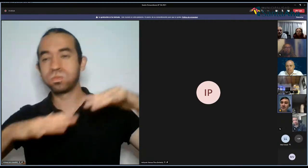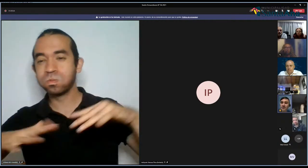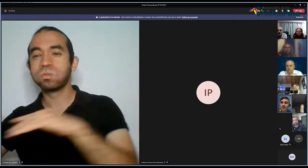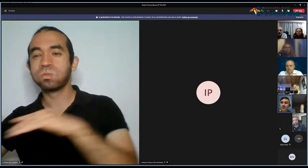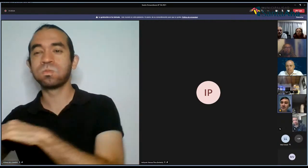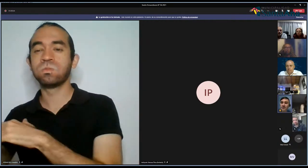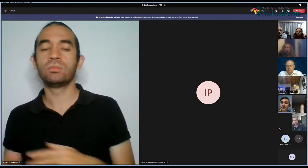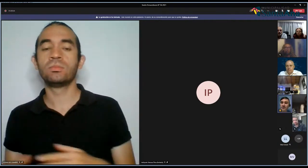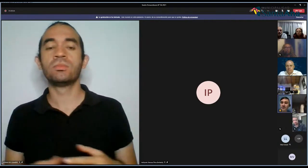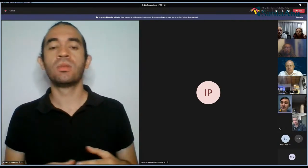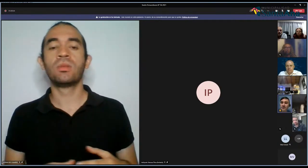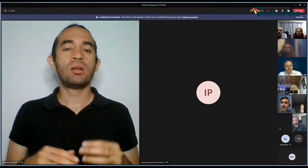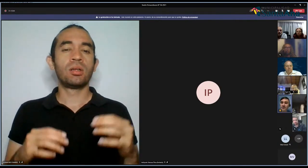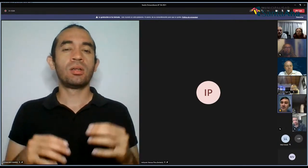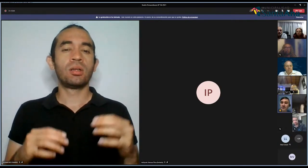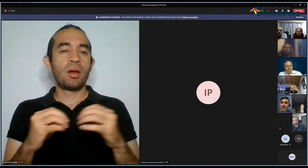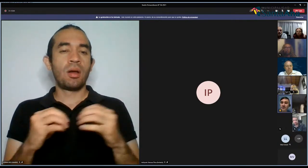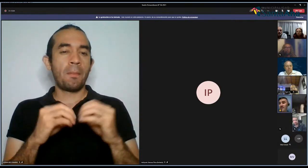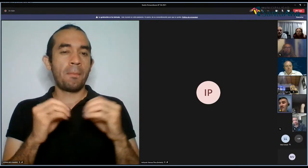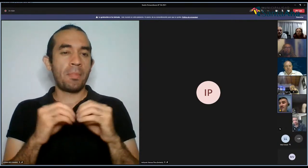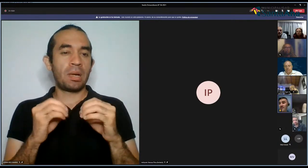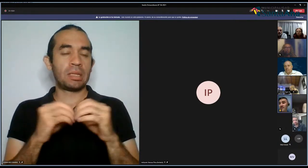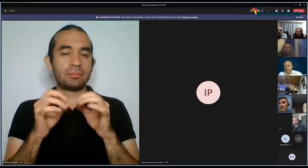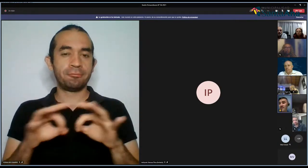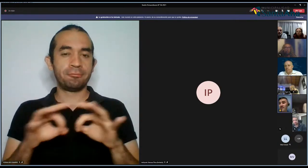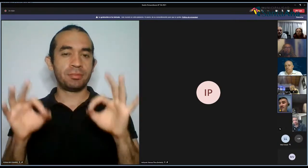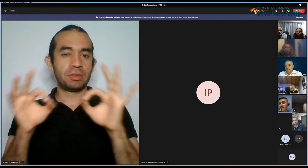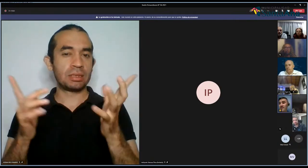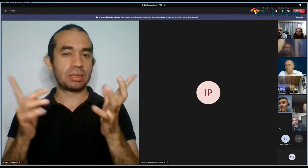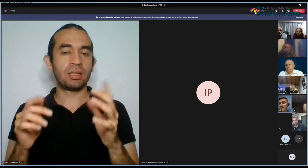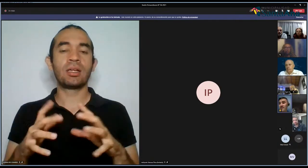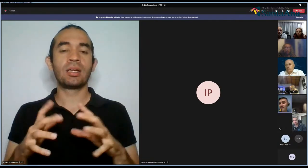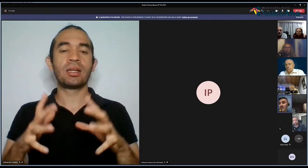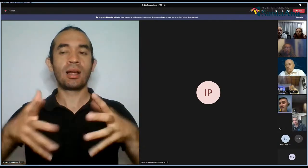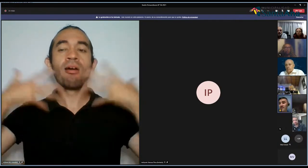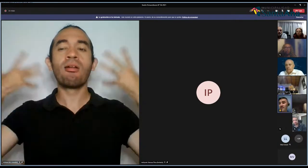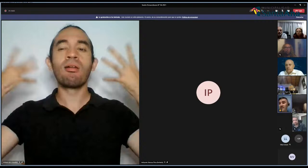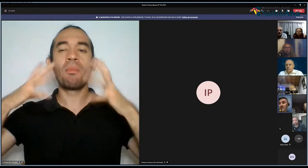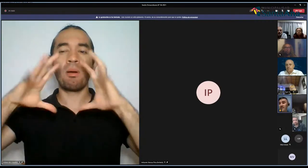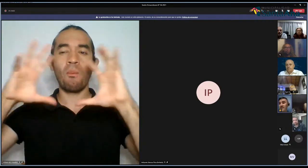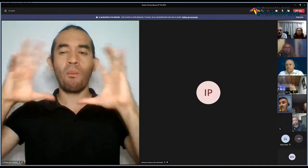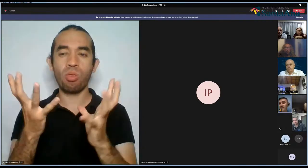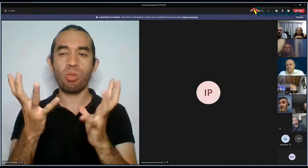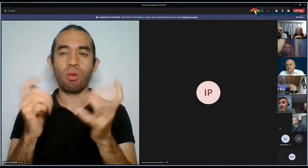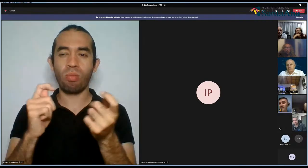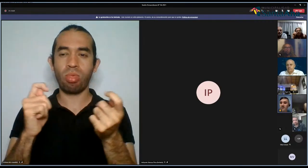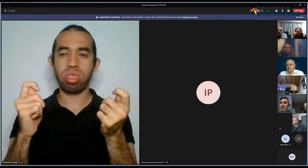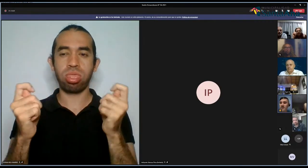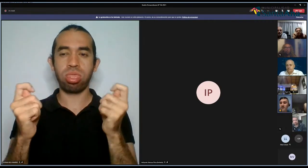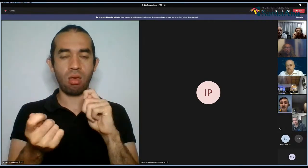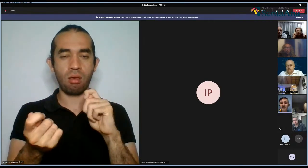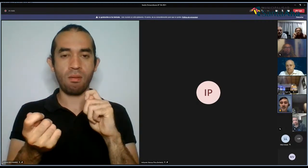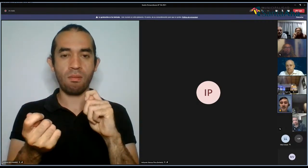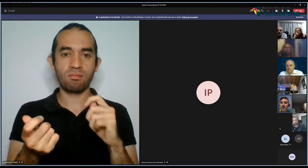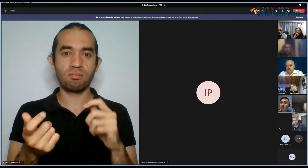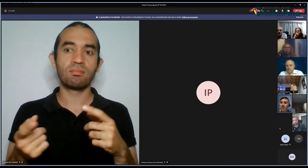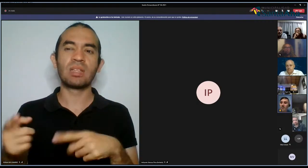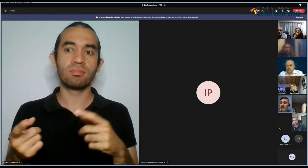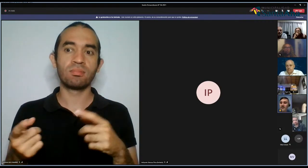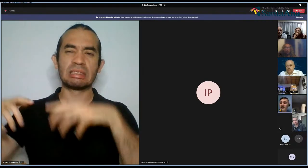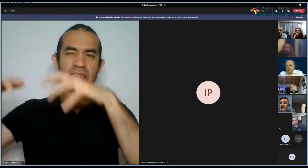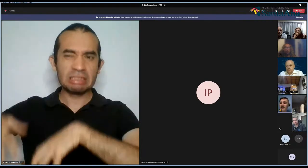que no escapa de nosotros y que es el cambio climático verdad y que claramente tenemos episodios de lluvia